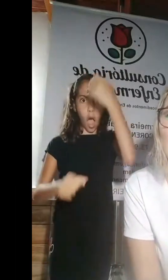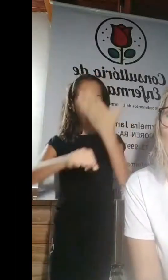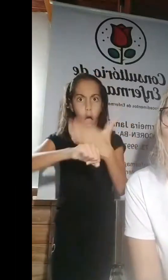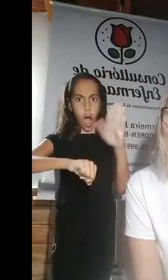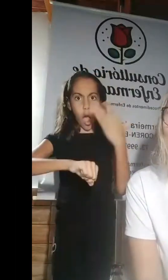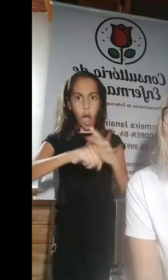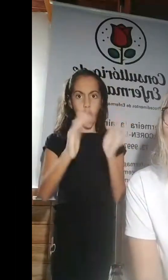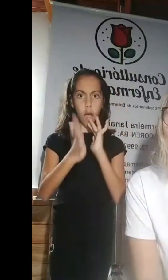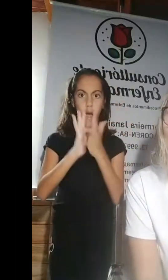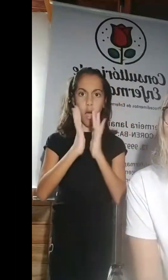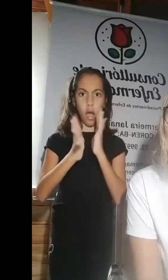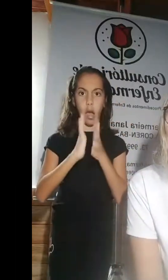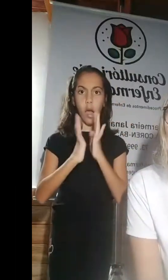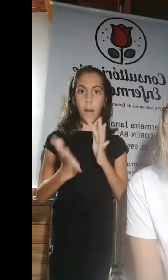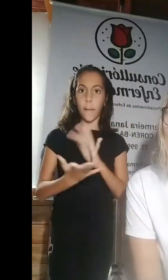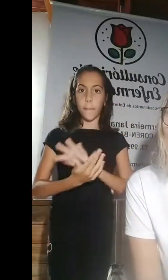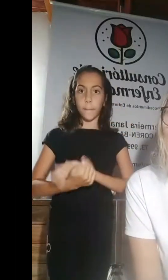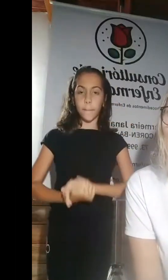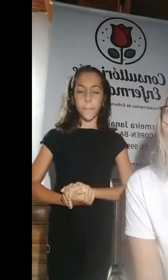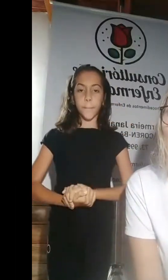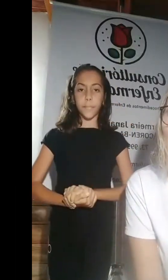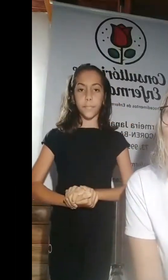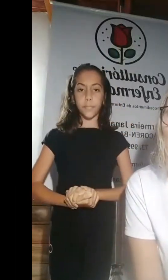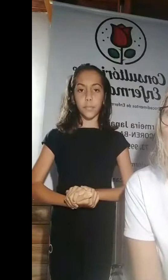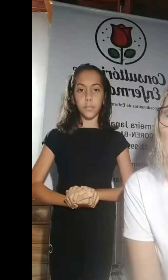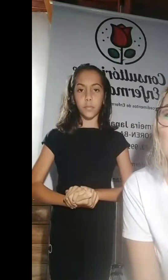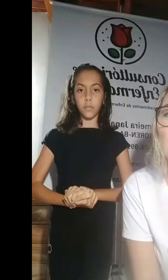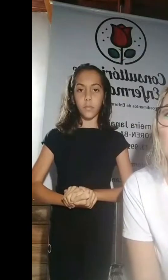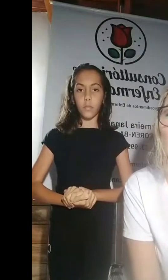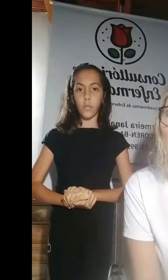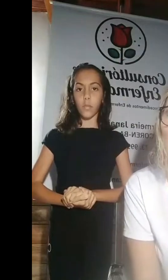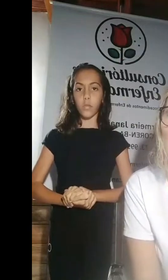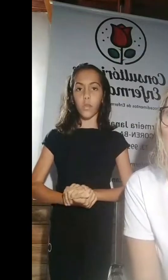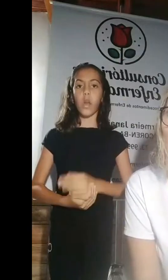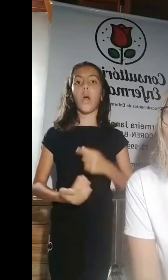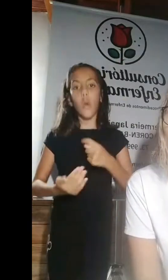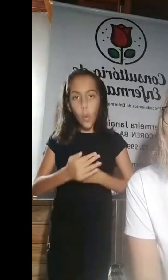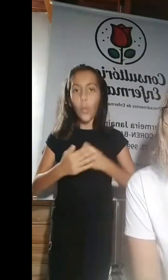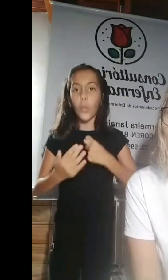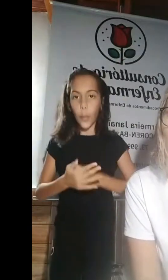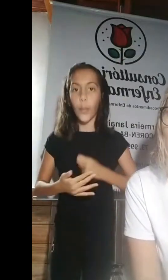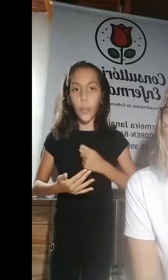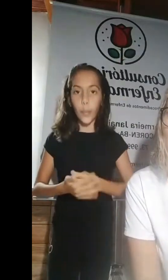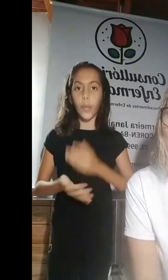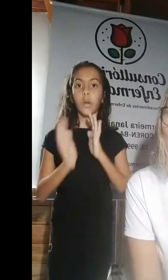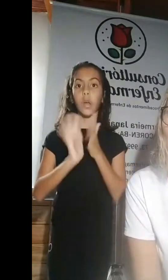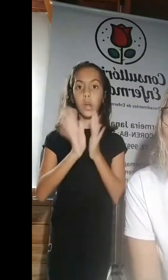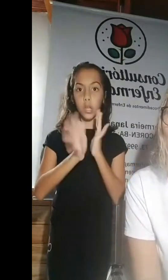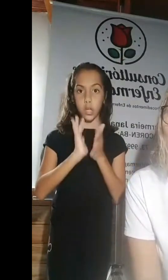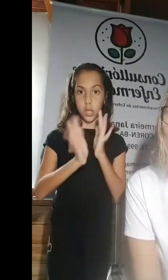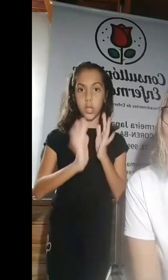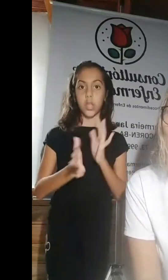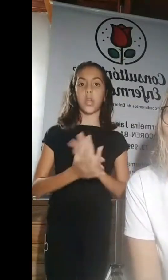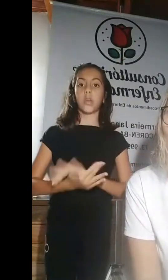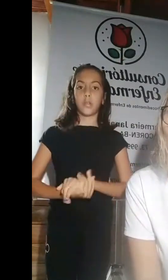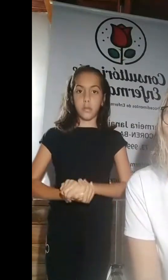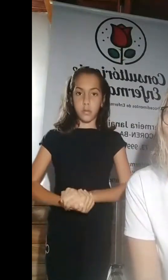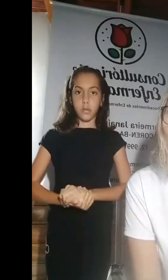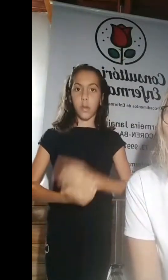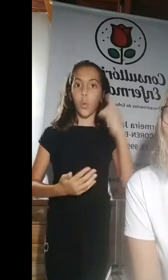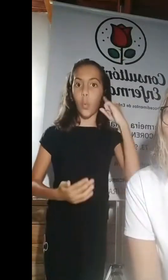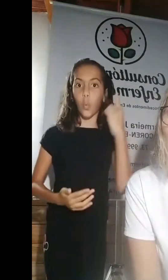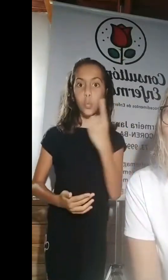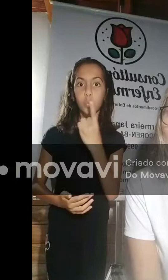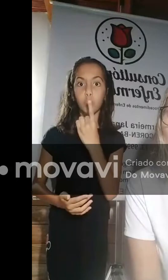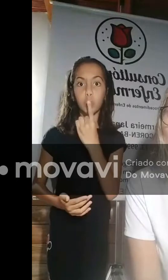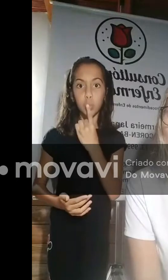da língua de Libras, a gente tentando fazer a inclusão, né, dos surdos,